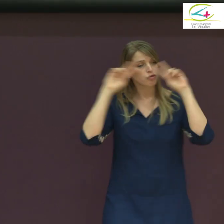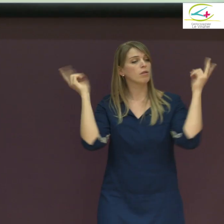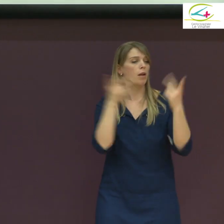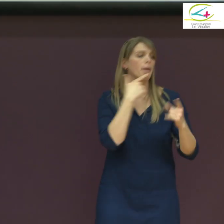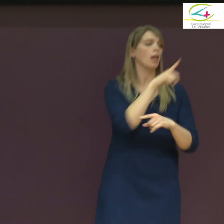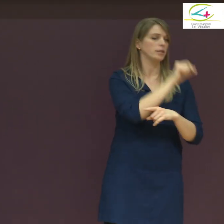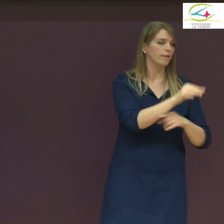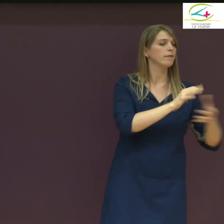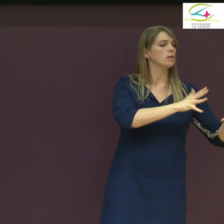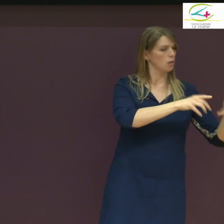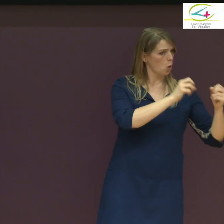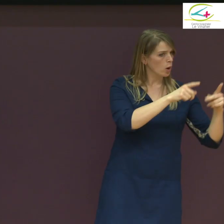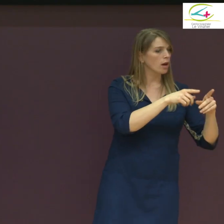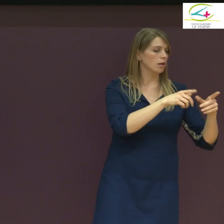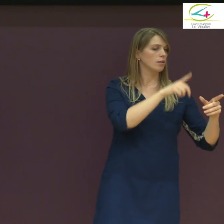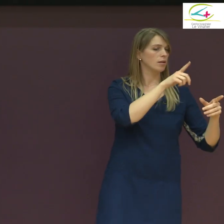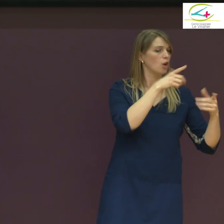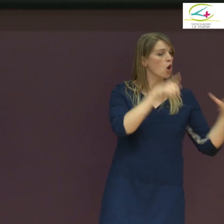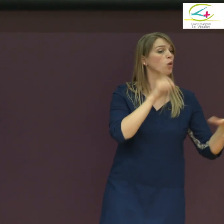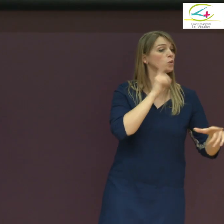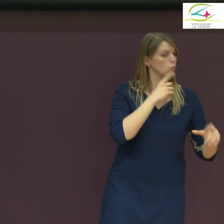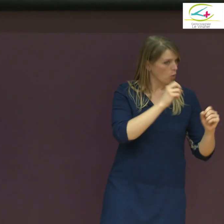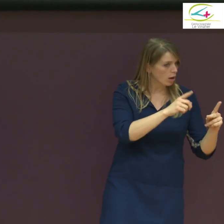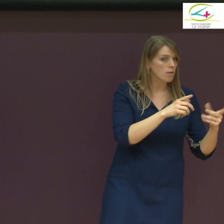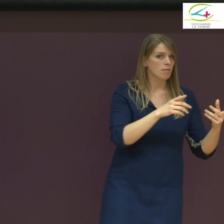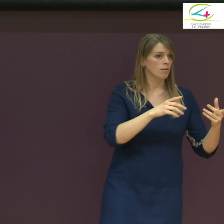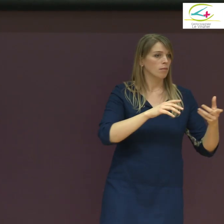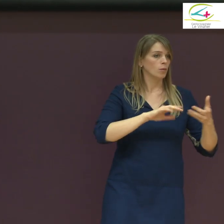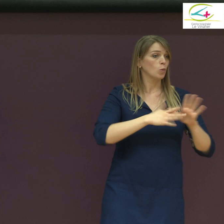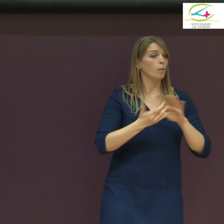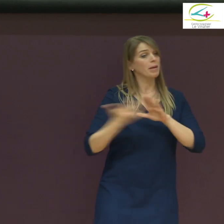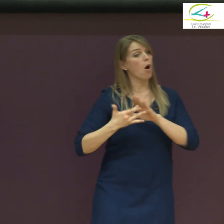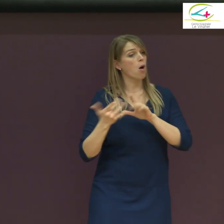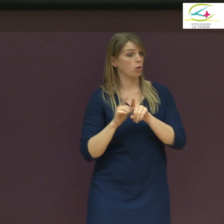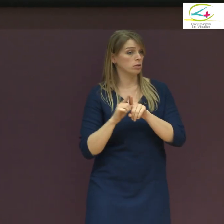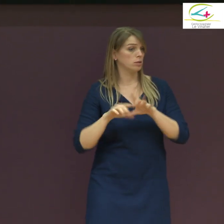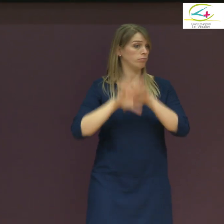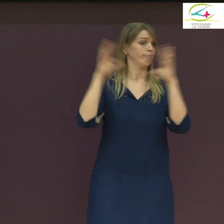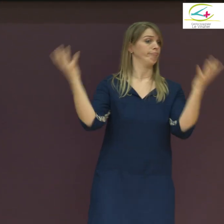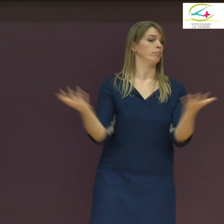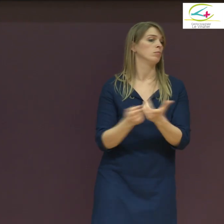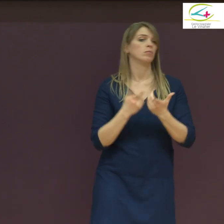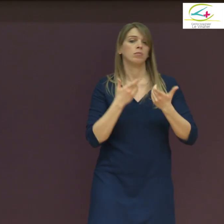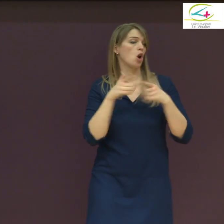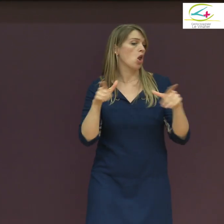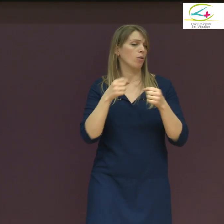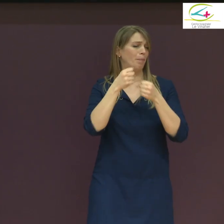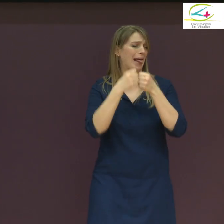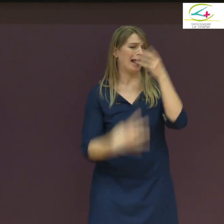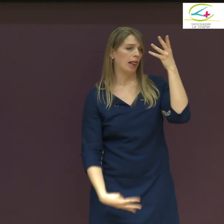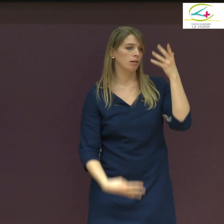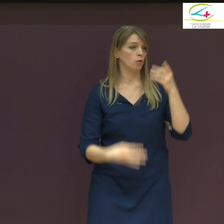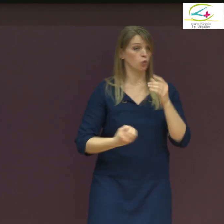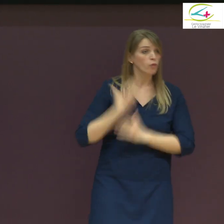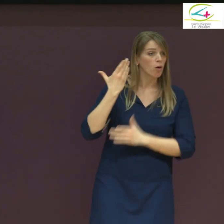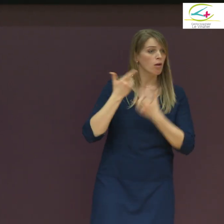parle de la langue des sourds, mais il y a tous les migrants, avec des dialectes quasiment nouveaux